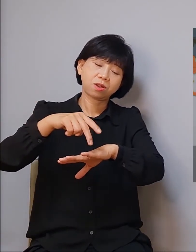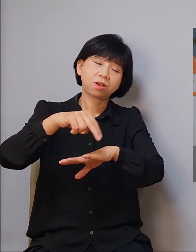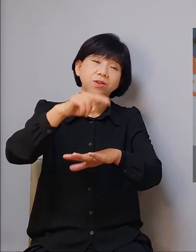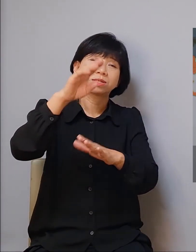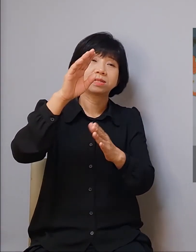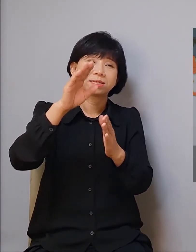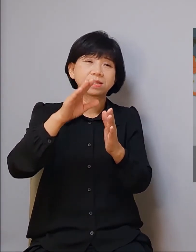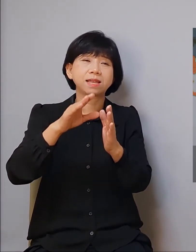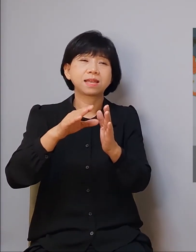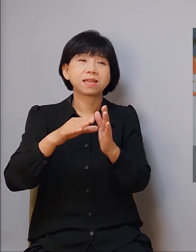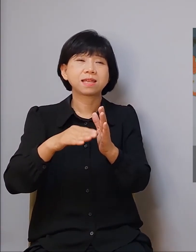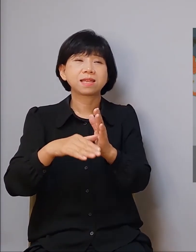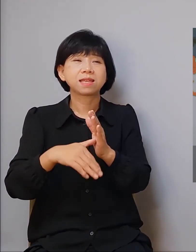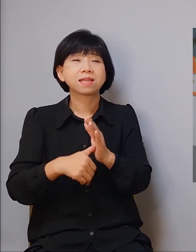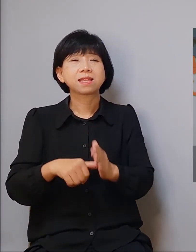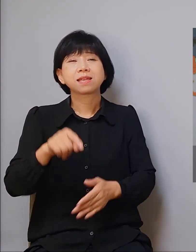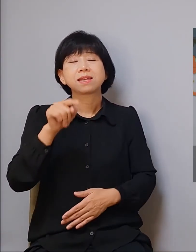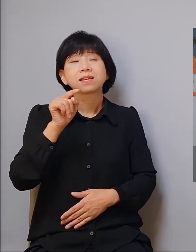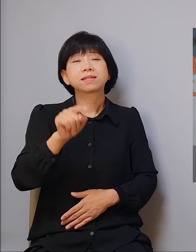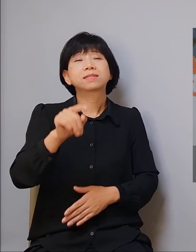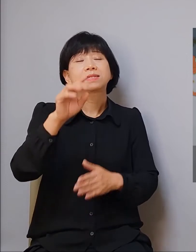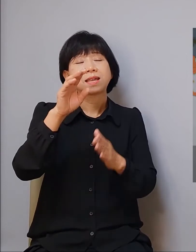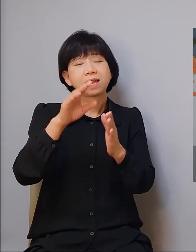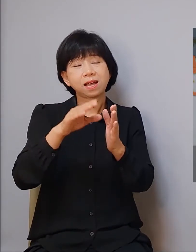빈들에서 걸을 때,